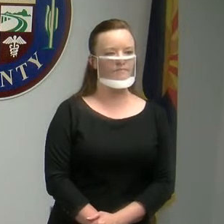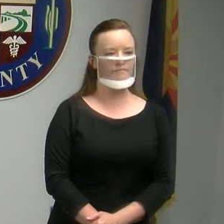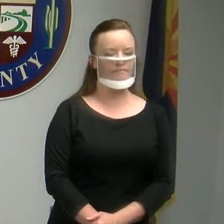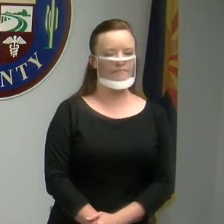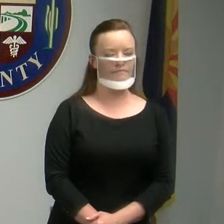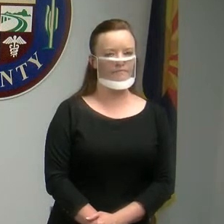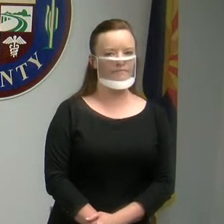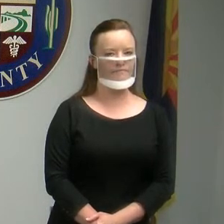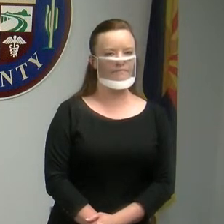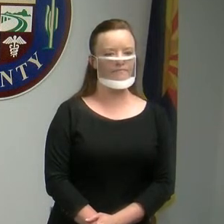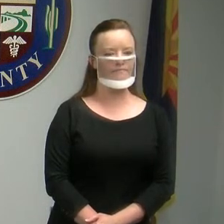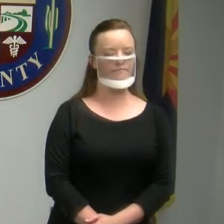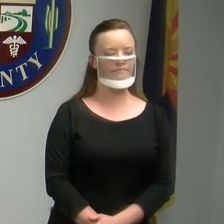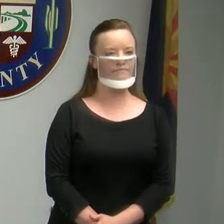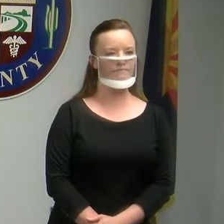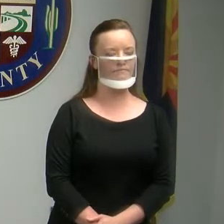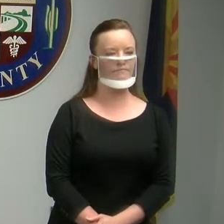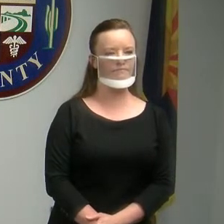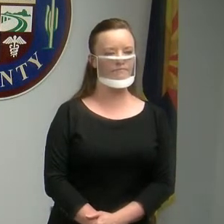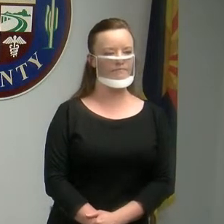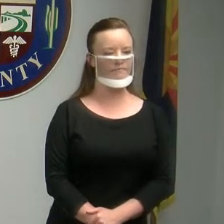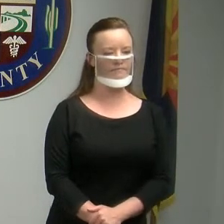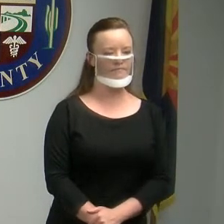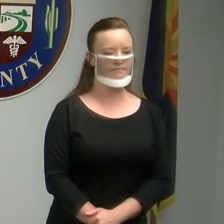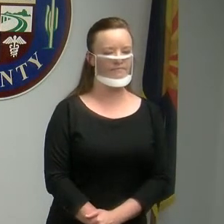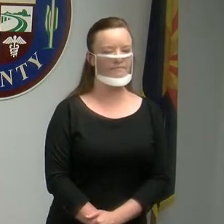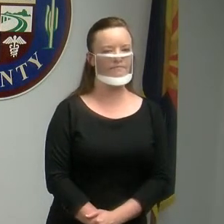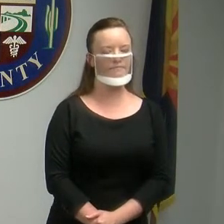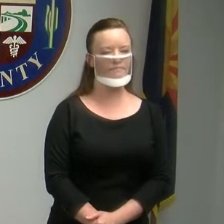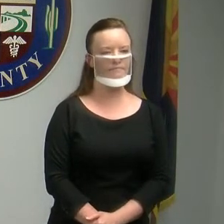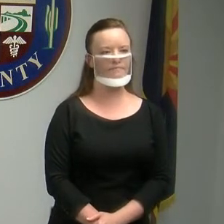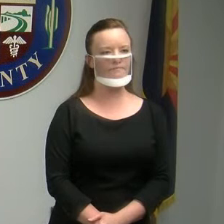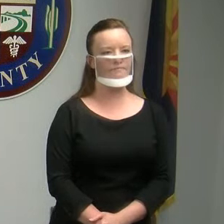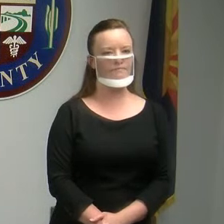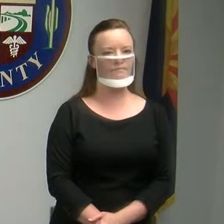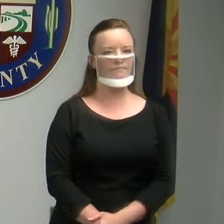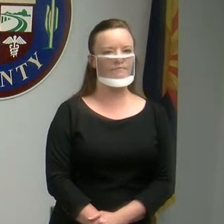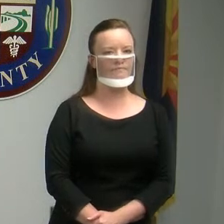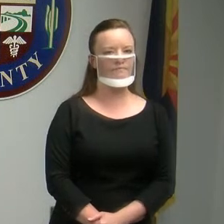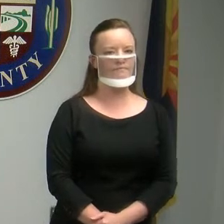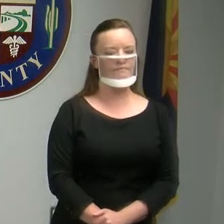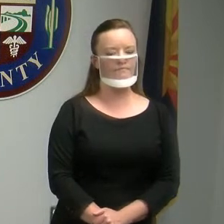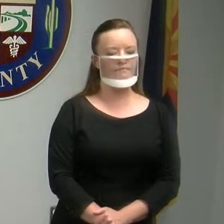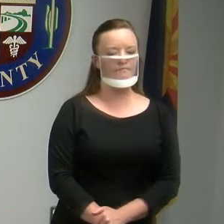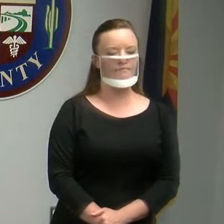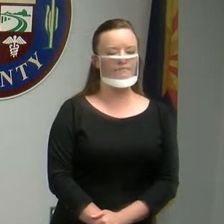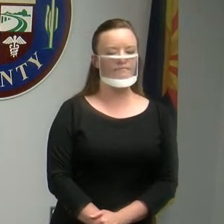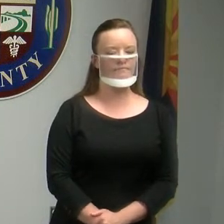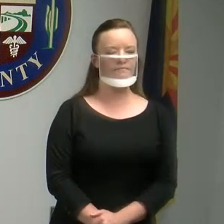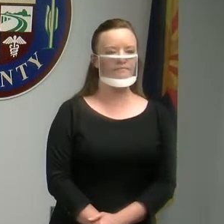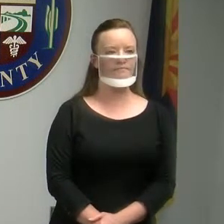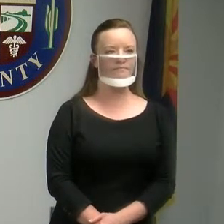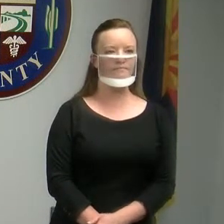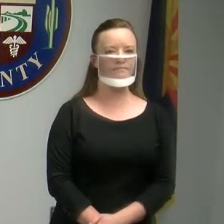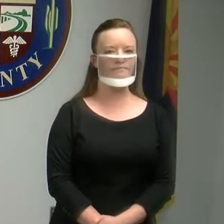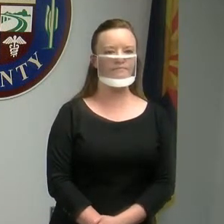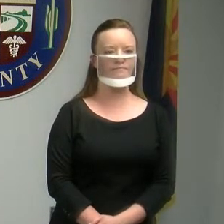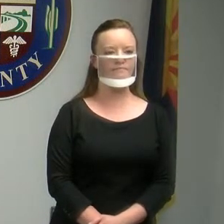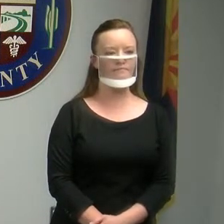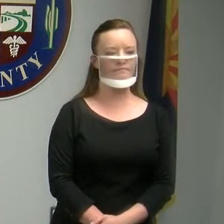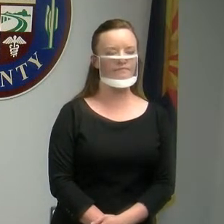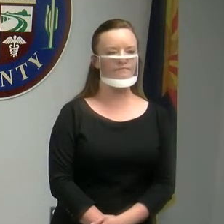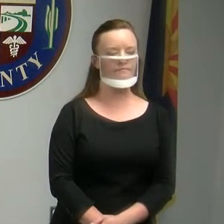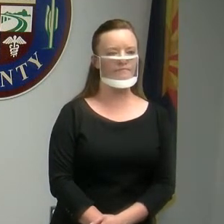estuvieron en contacto cercano, quiénes son esas personas y también poder trabajar con otros socios como la línea telefónica de emergencia o de crisis de